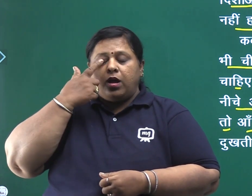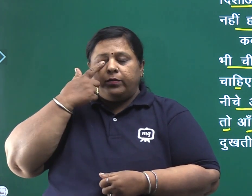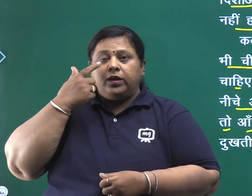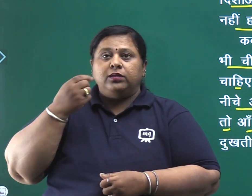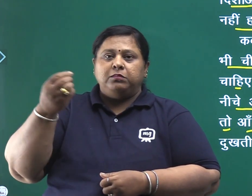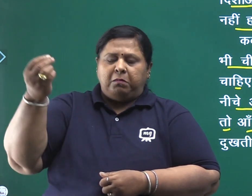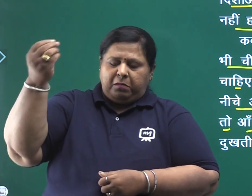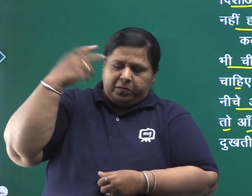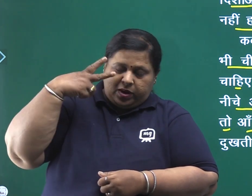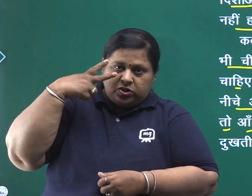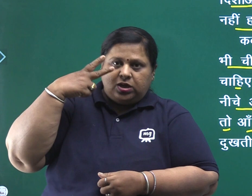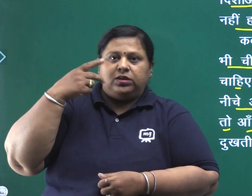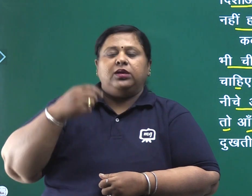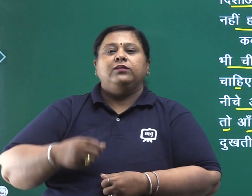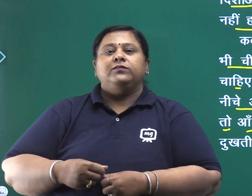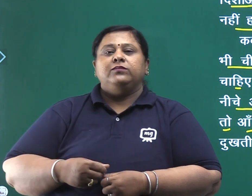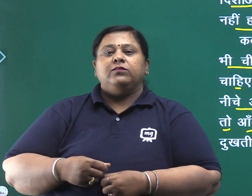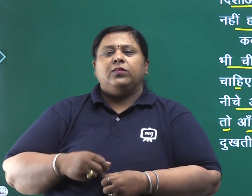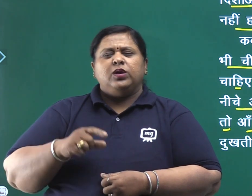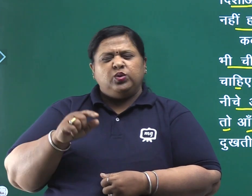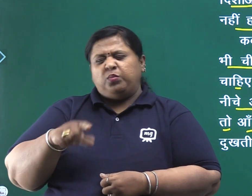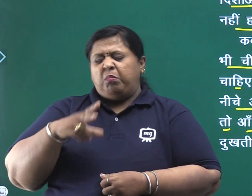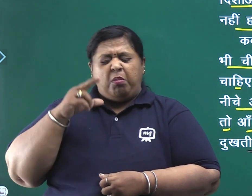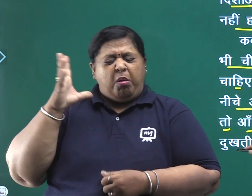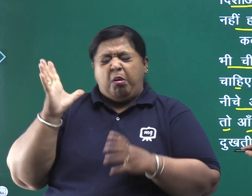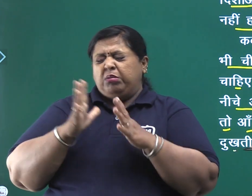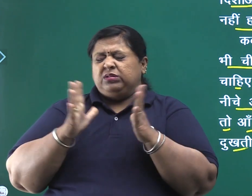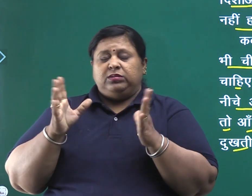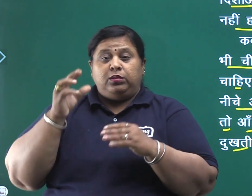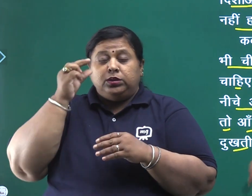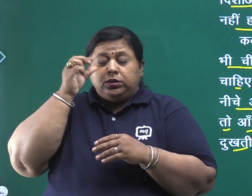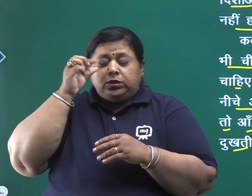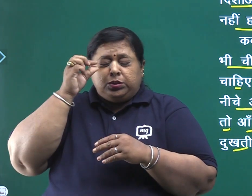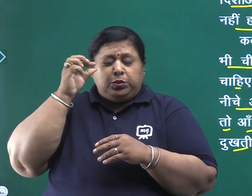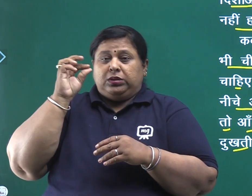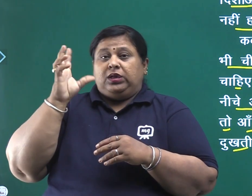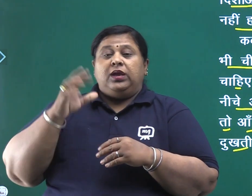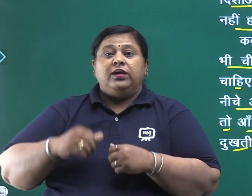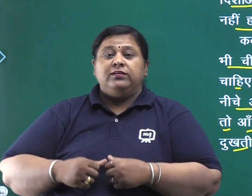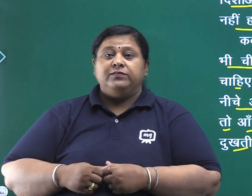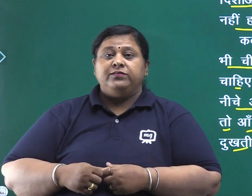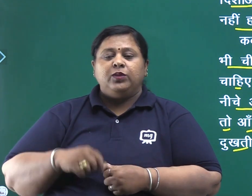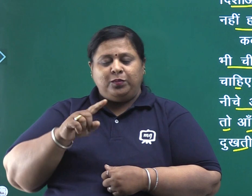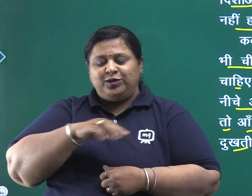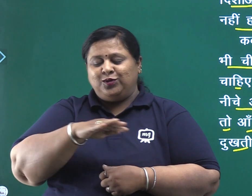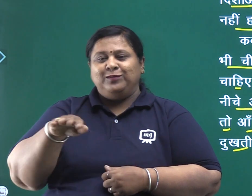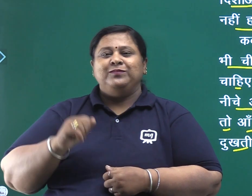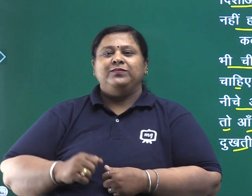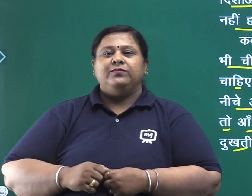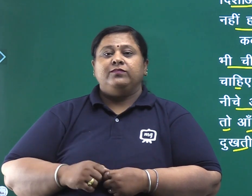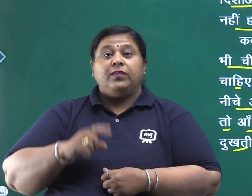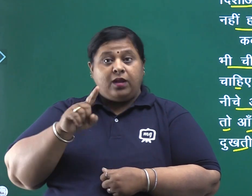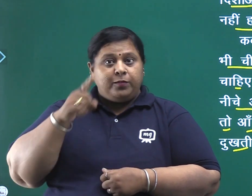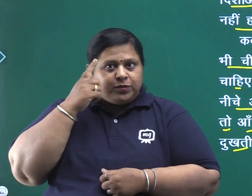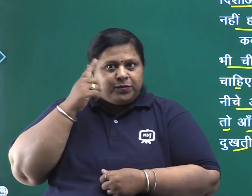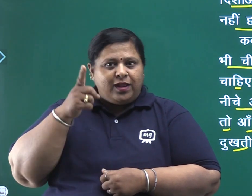में पड़ जाती है, जो बहुत दुखती है। तो बच्चों,